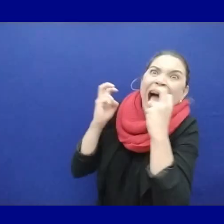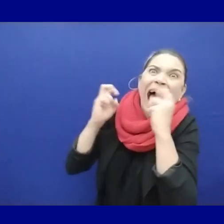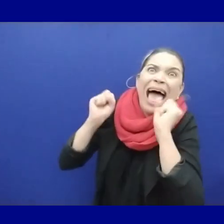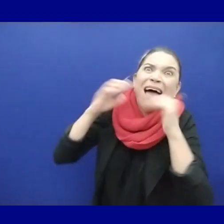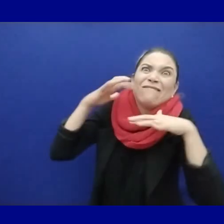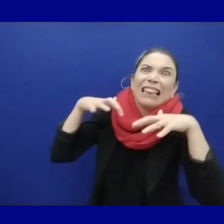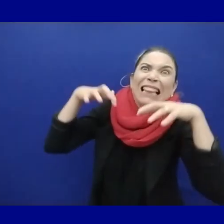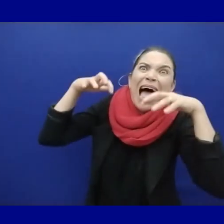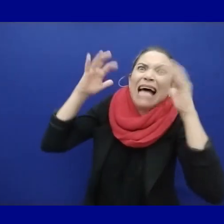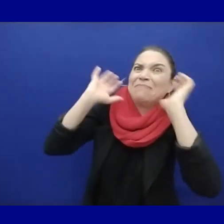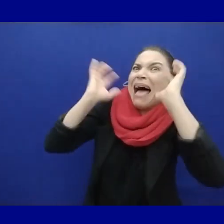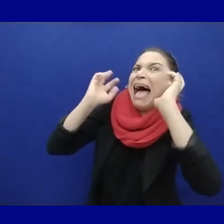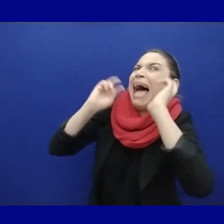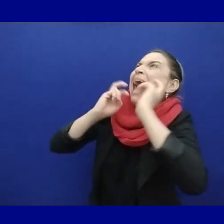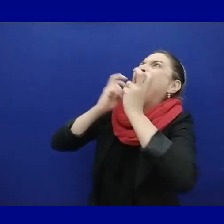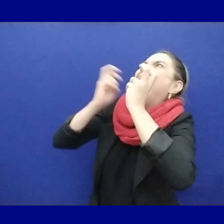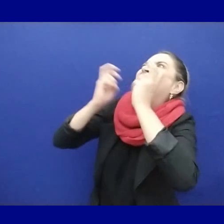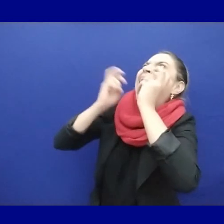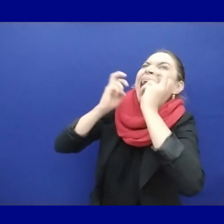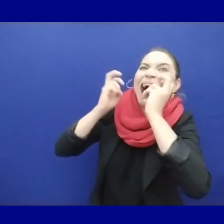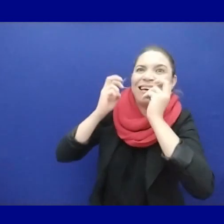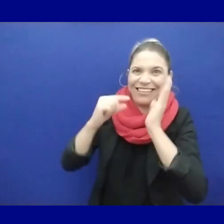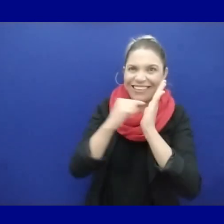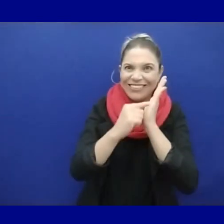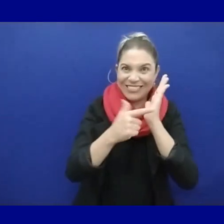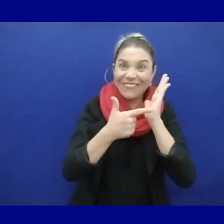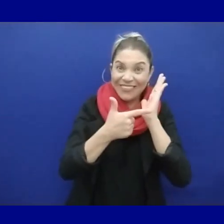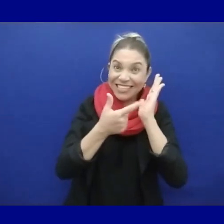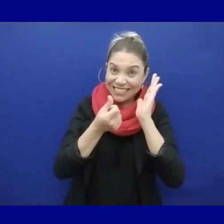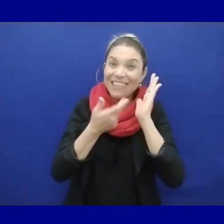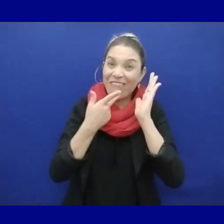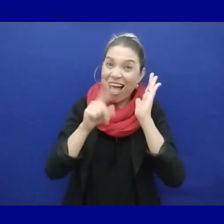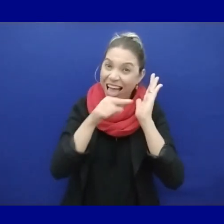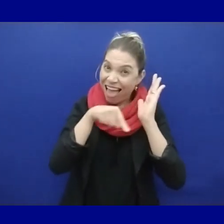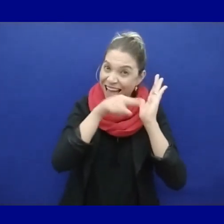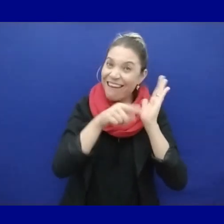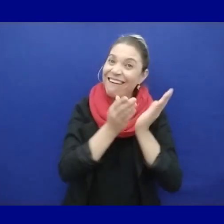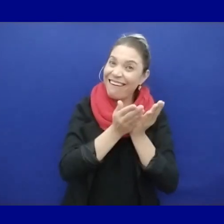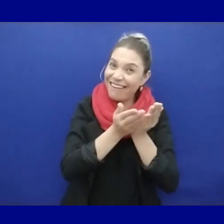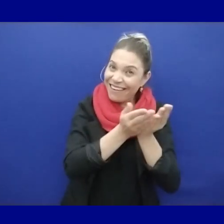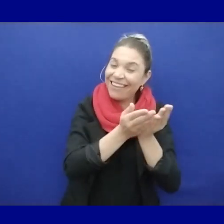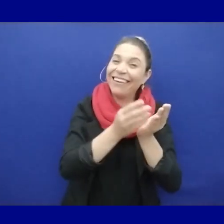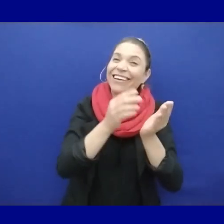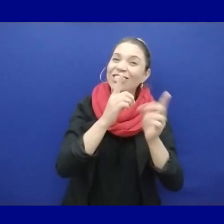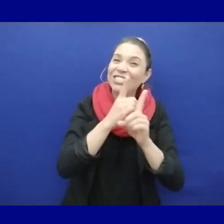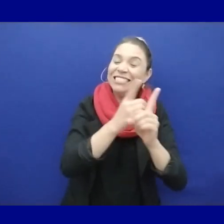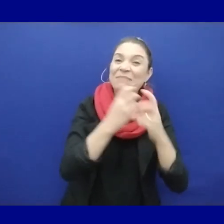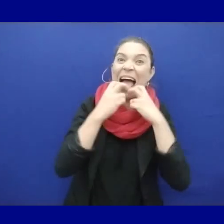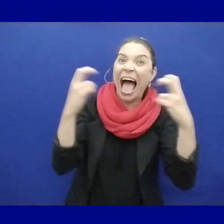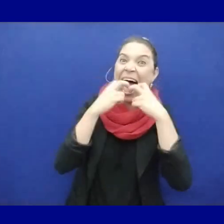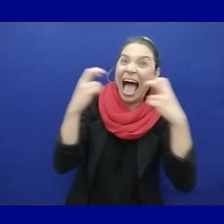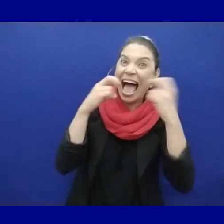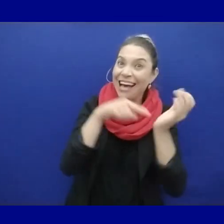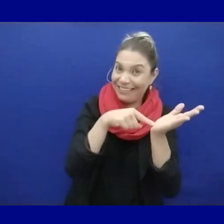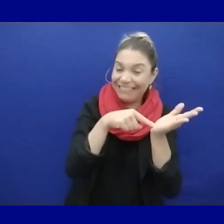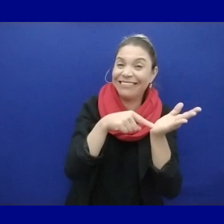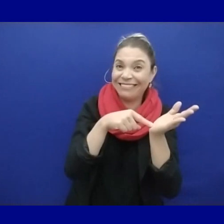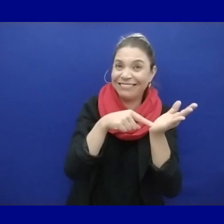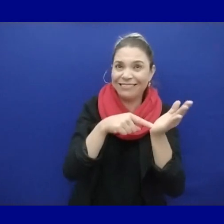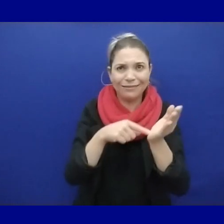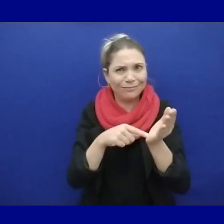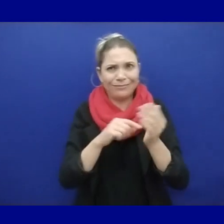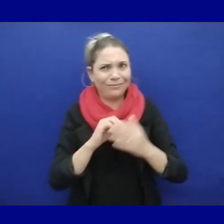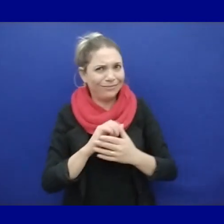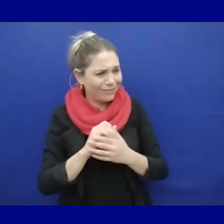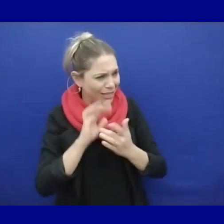tomados de medo e por isso gritaram. É o que diz o verso 26. O verso 27 nos mostra Jesus dizendo: eu